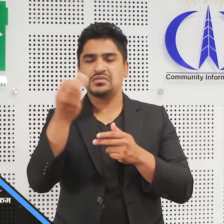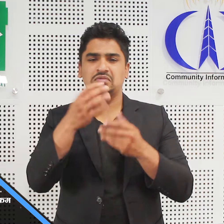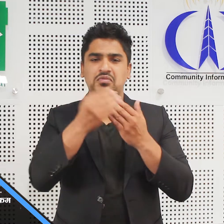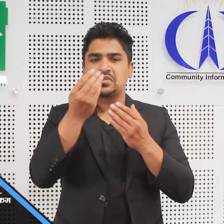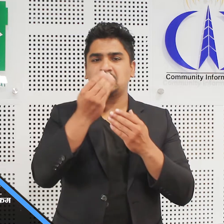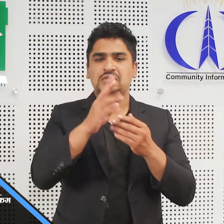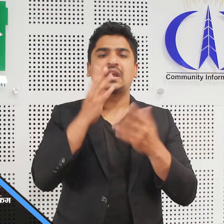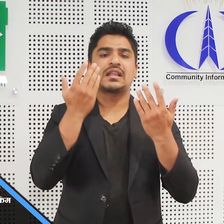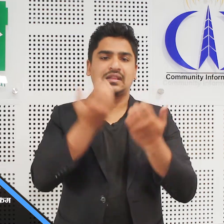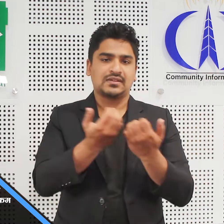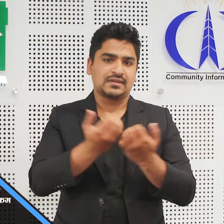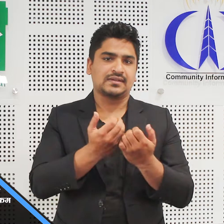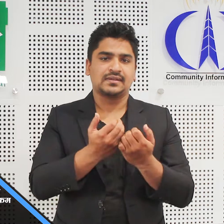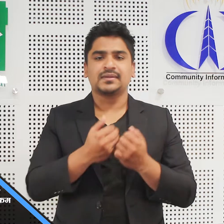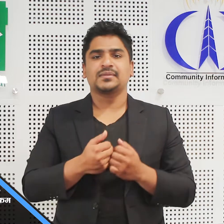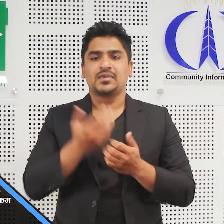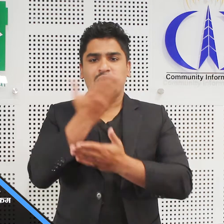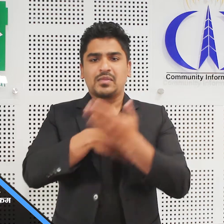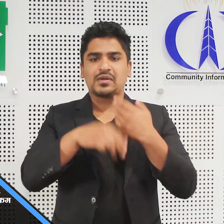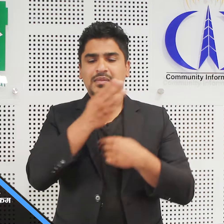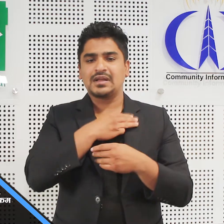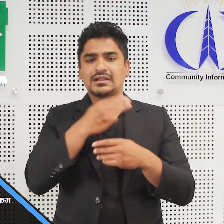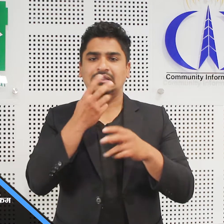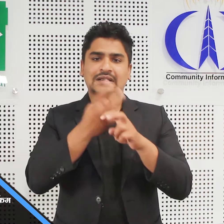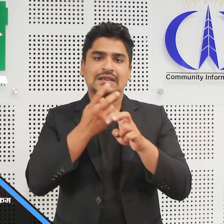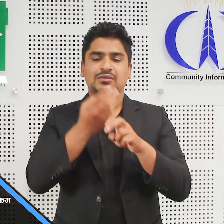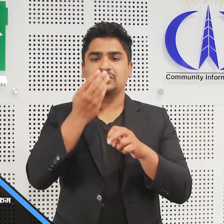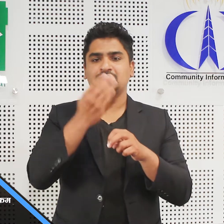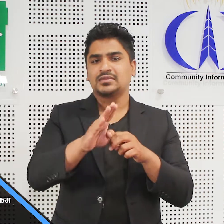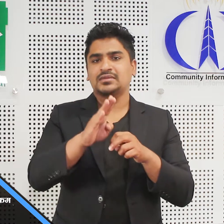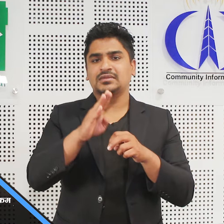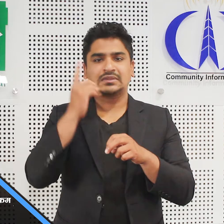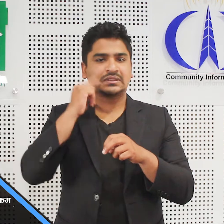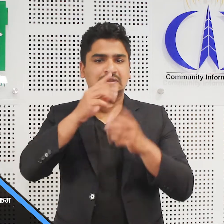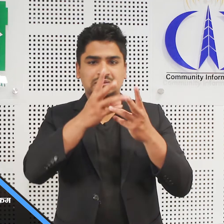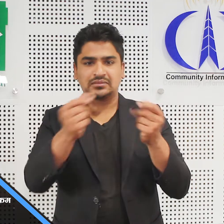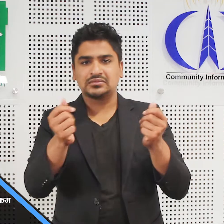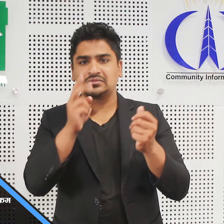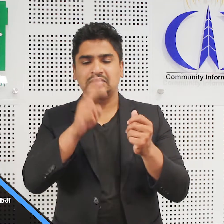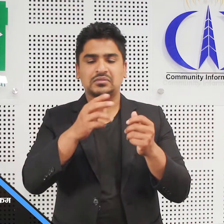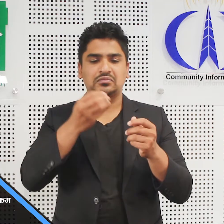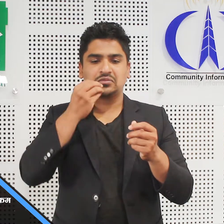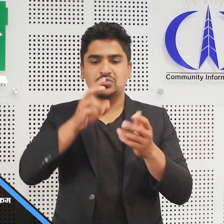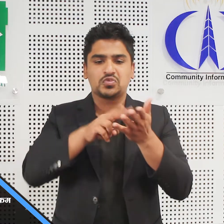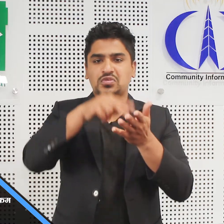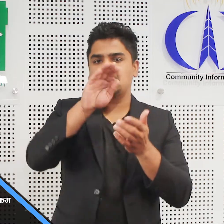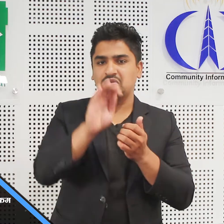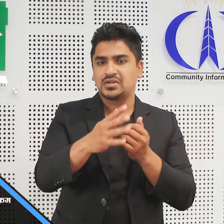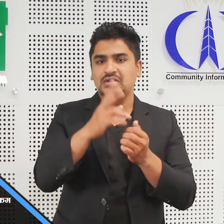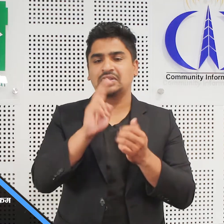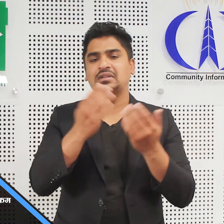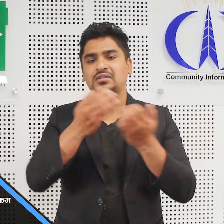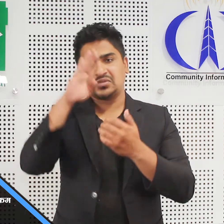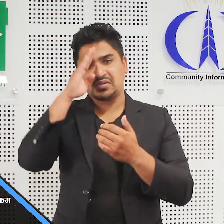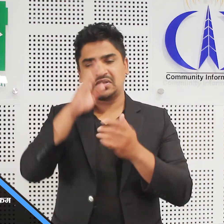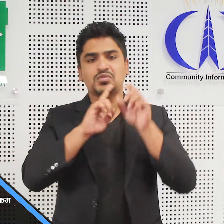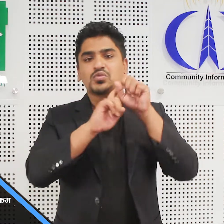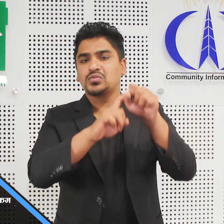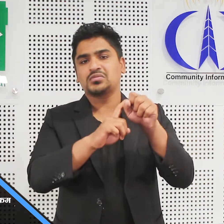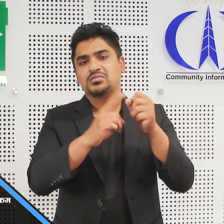कहाँ जान्छ? पाङ मान्छेलाई 4 मान्छे कसरी गुजर जान्छ, दिन जान्छ? उठ्न बस्न गाह्रो हुन्छ, उठ्न सक्दैन, के गर्छ सरकारलाई सोधिन्छ, राम्रो हुन्छ।